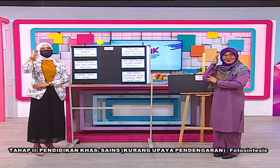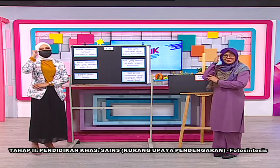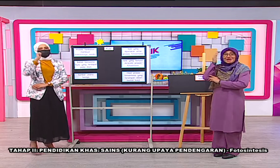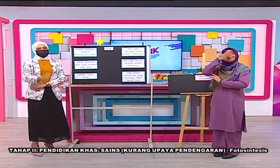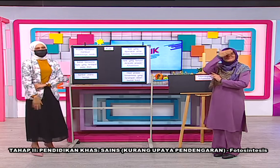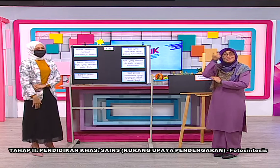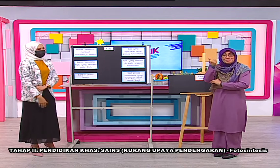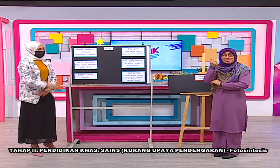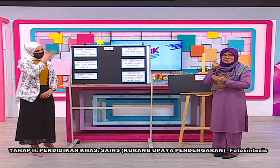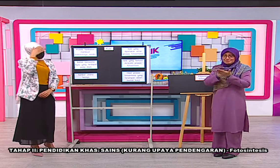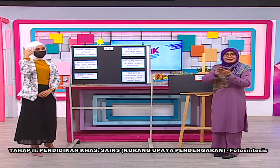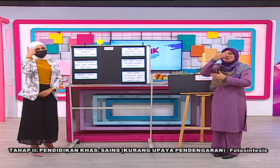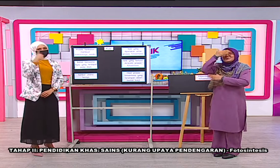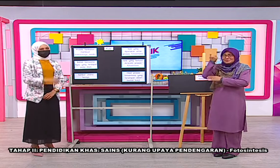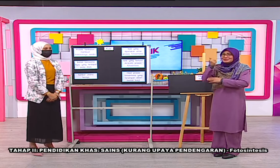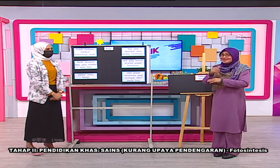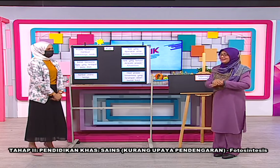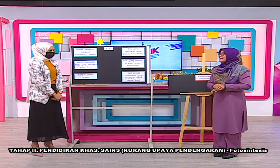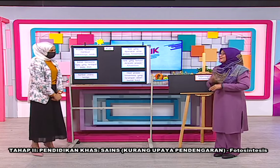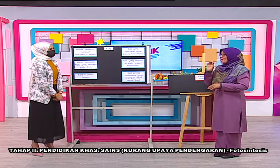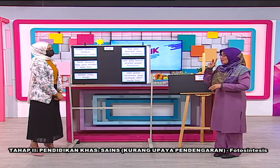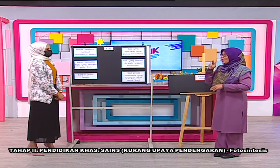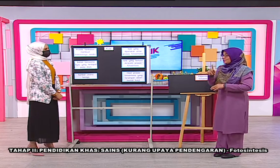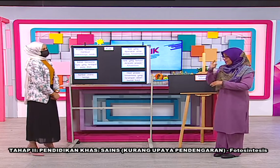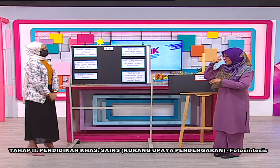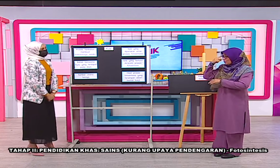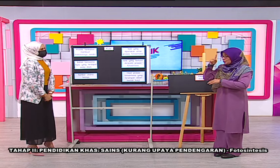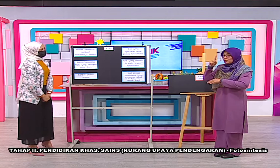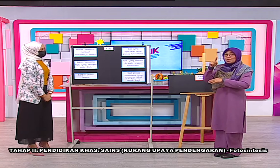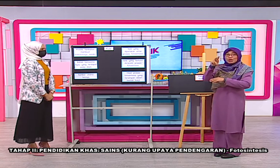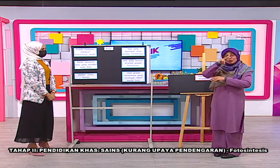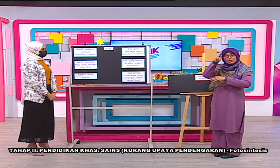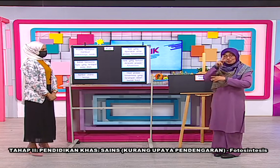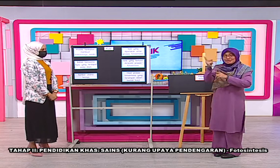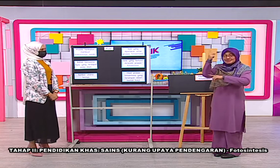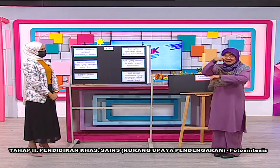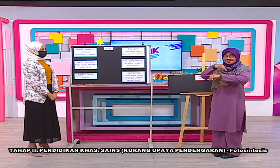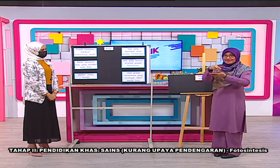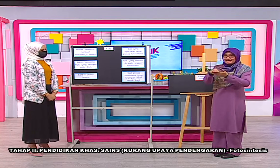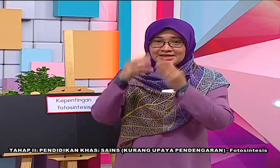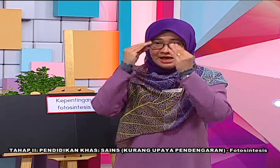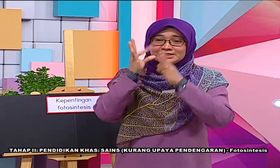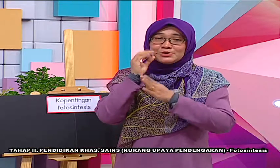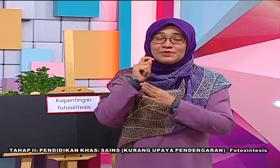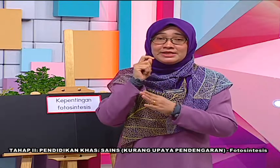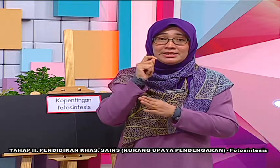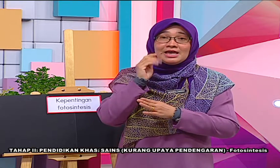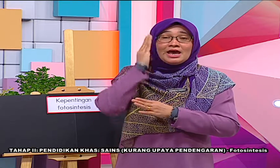ataupun UFO tiba-tiba dua pekan Hooke untuk untuk kuis hari ini acehku Fatih